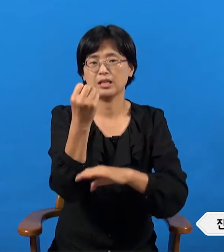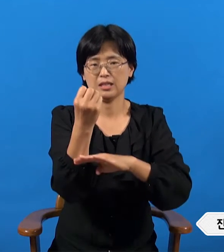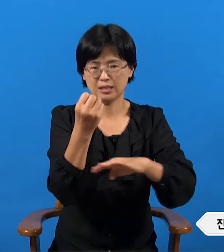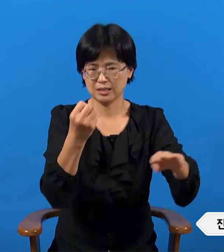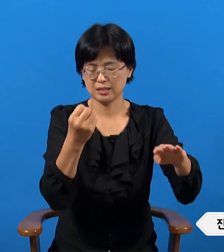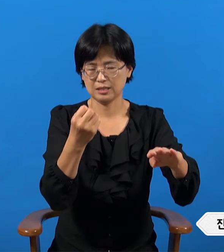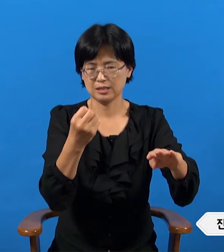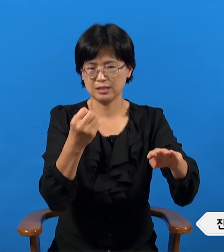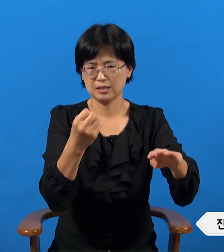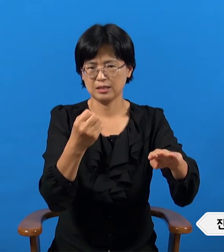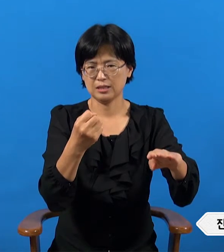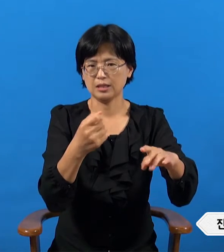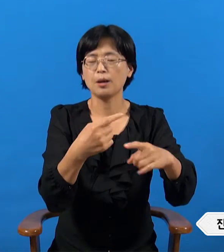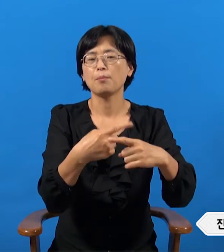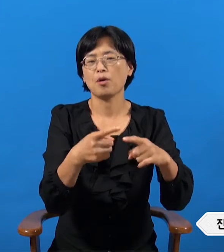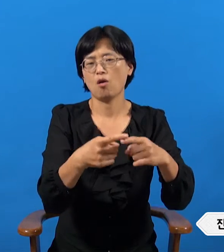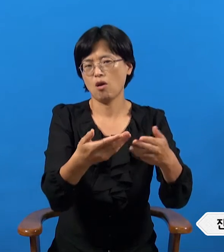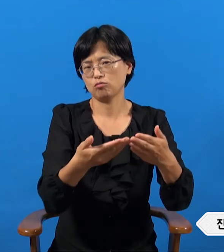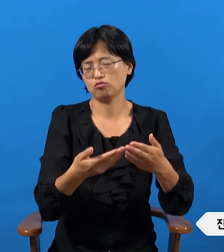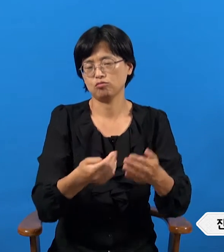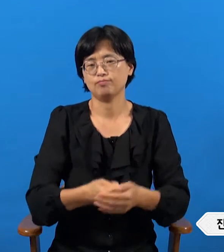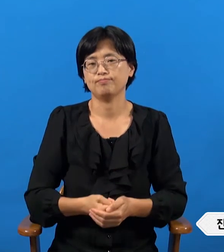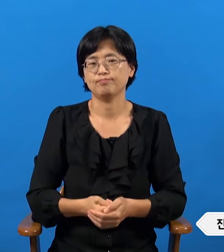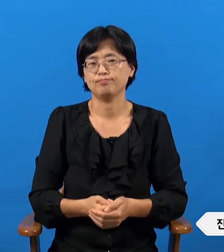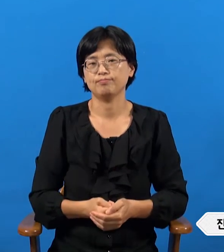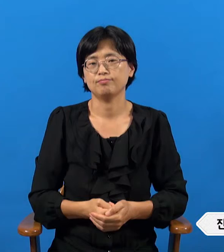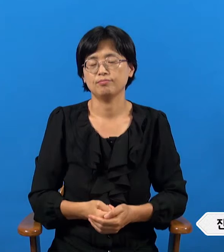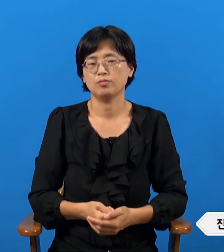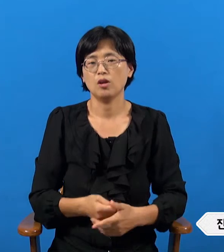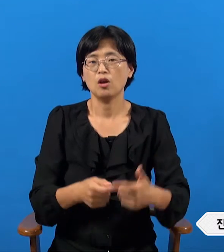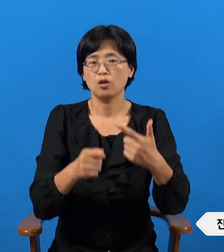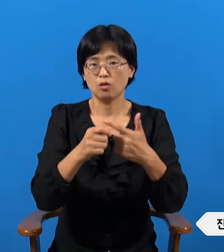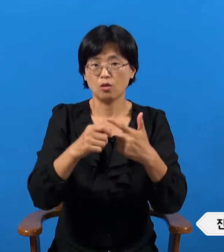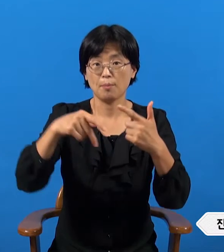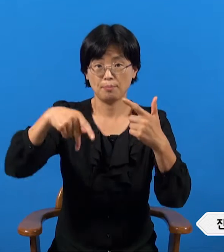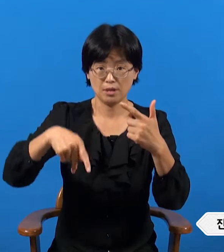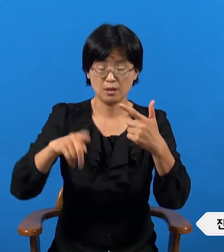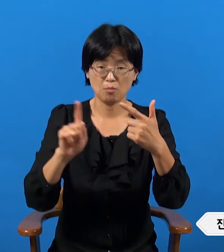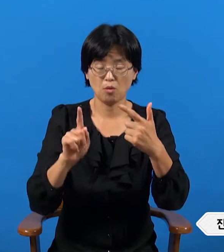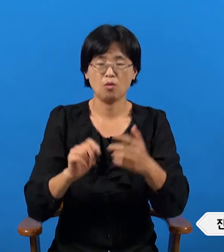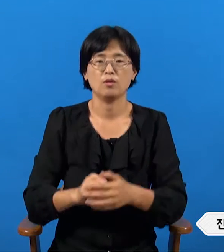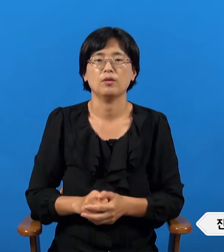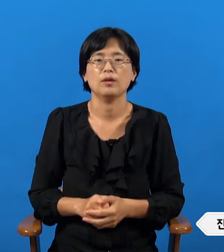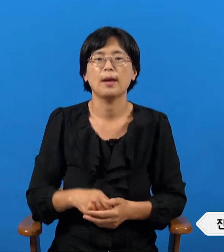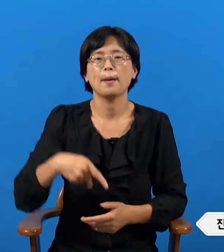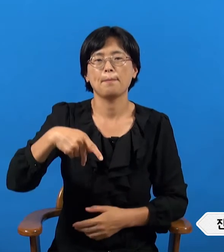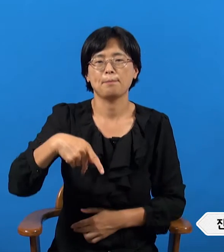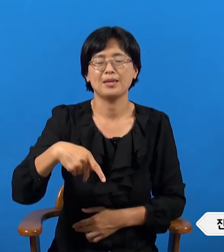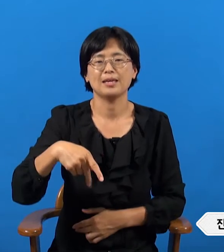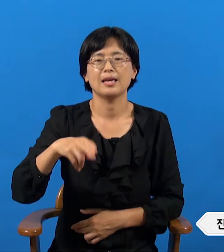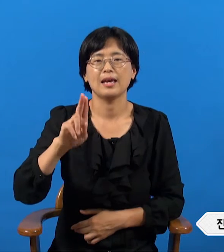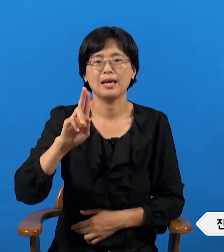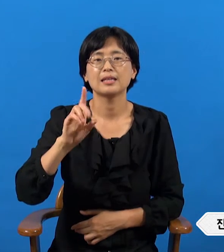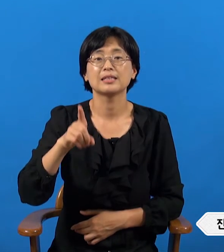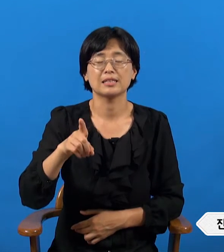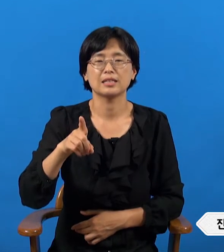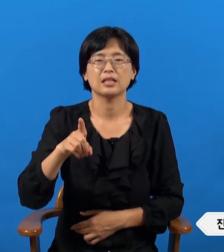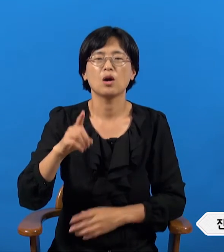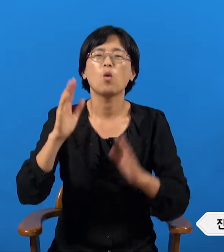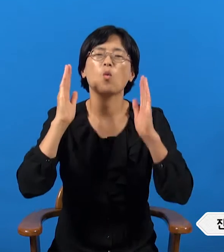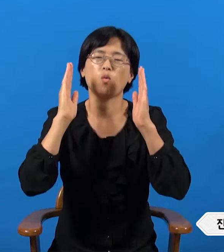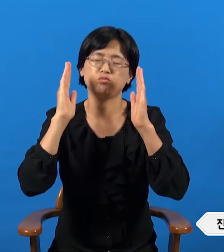기준으로 우리의 가치를 봅니다. 마지막 6번째 P는 PhD를